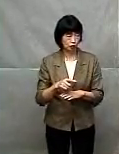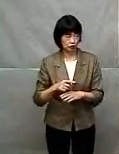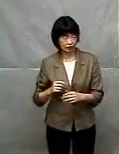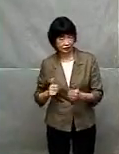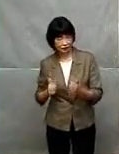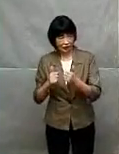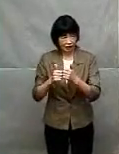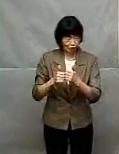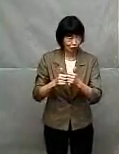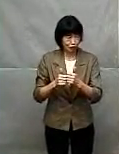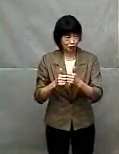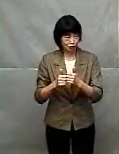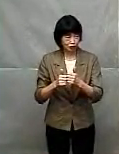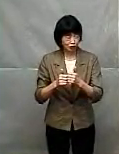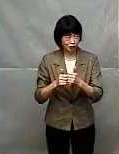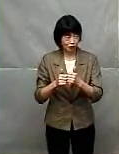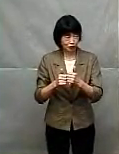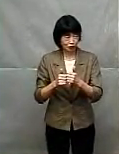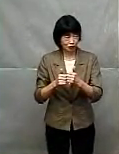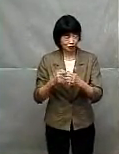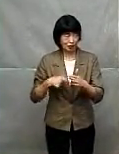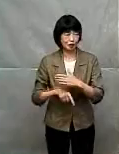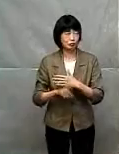発言もありましたけれども、逆に